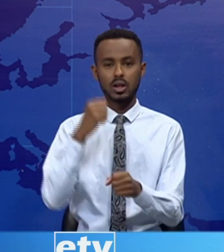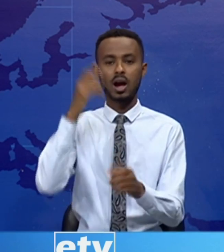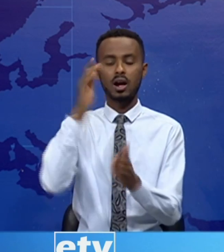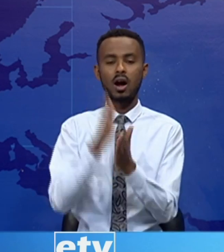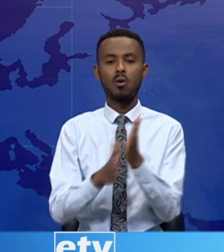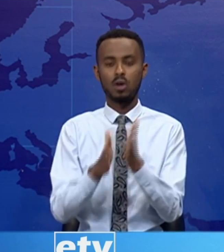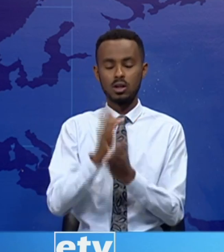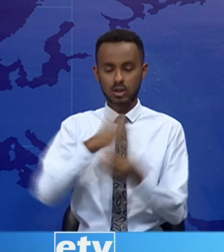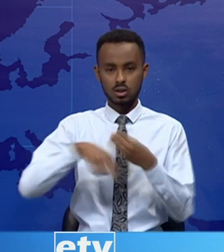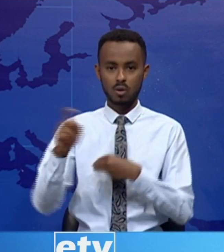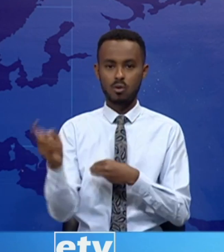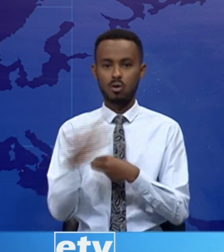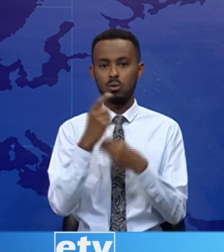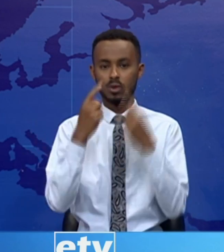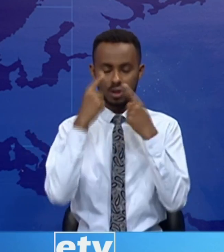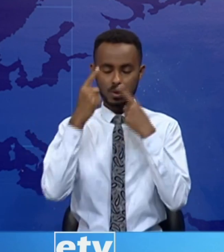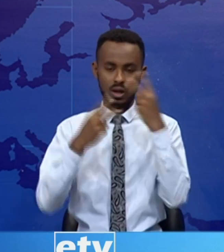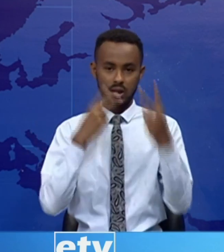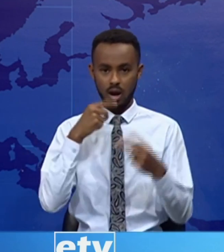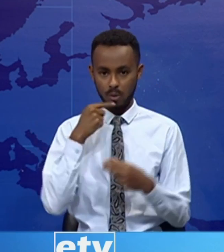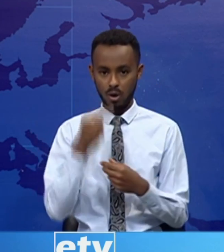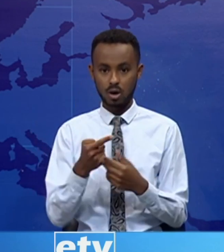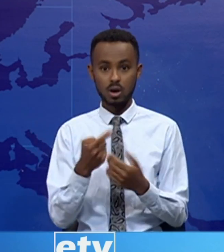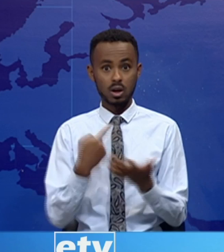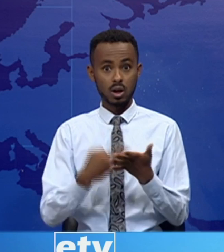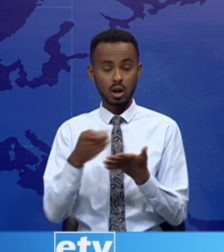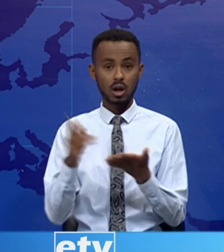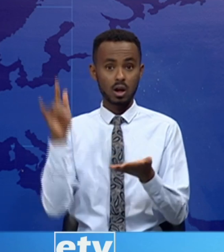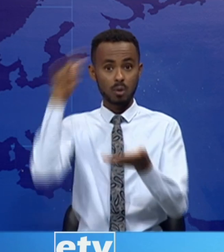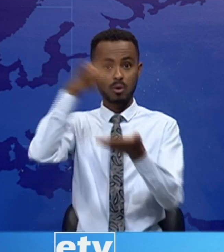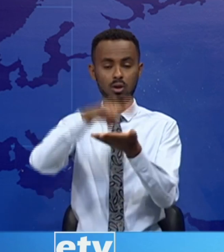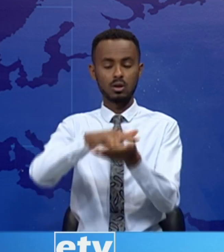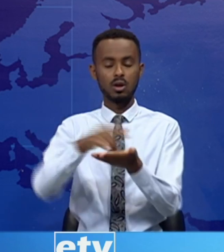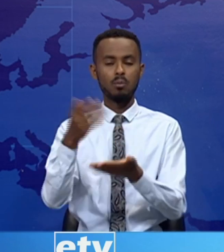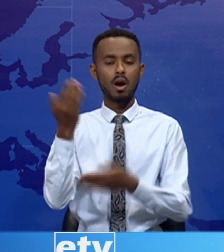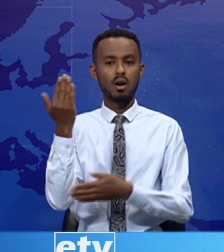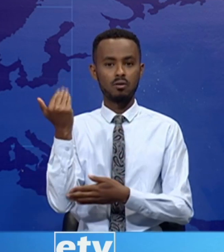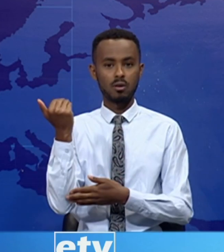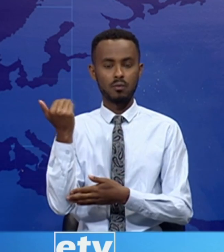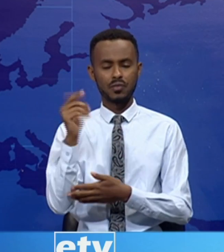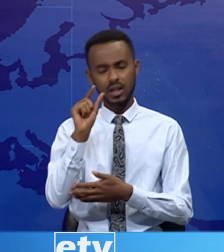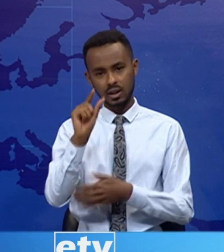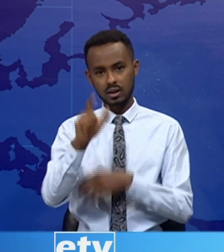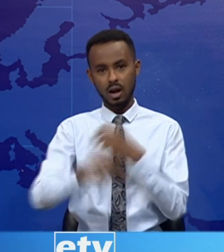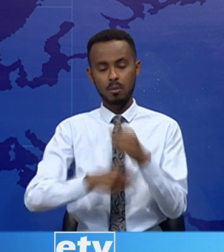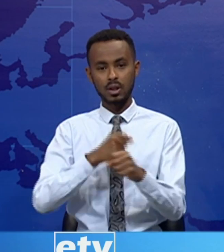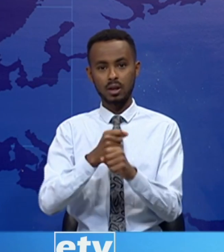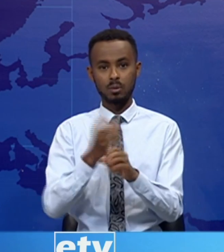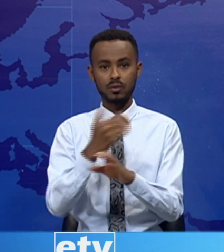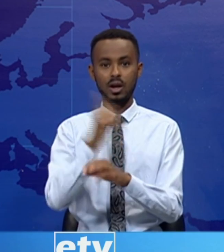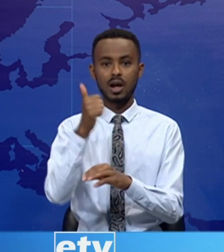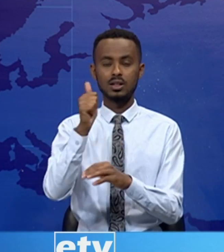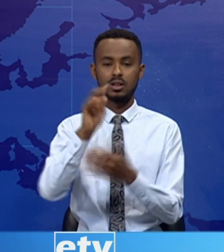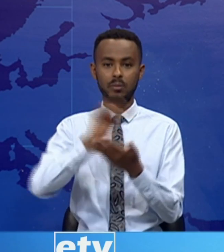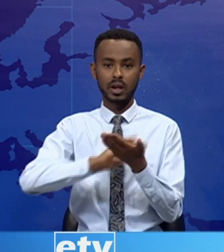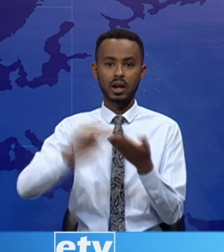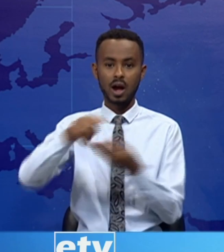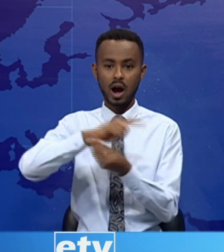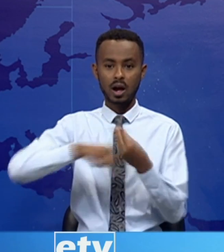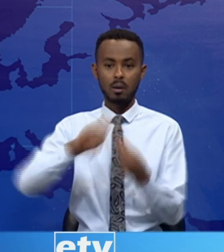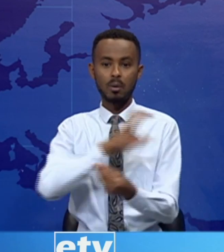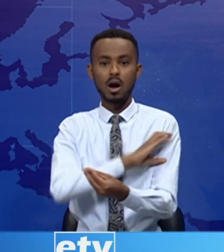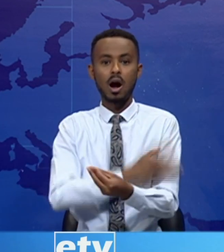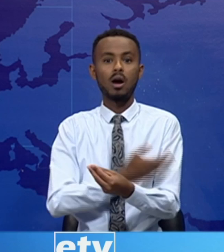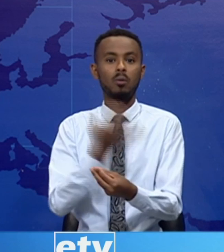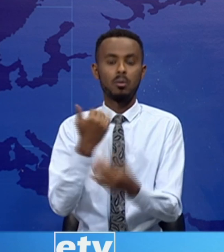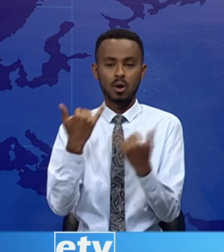ያከናወነ ስለመሆኑም ተመልክተናል ብለዋል። እንግዲህ ኤርፖርት ባለፈው ከጥቂት አመታት በፊት 10 ሚሊዮን ገደማ አቅም ነበረው።